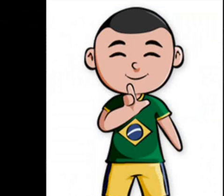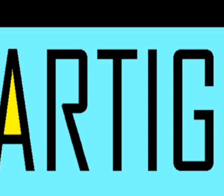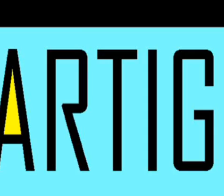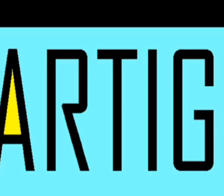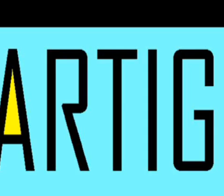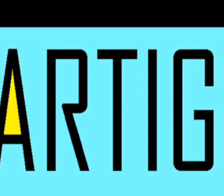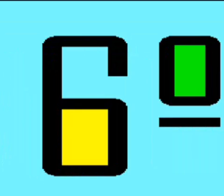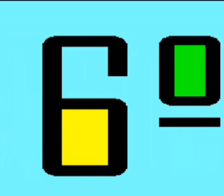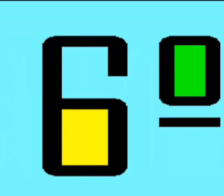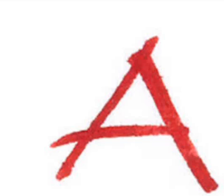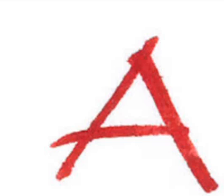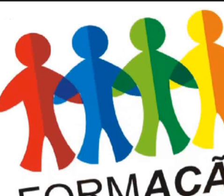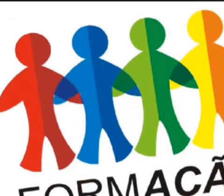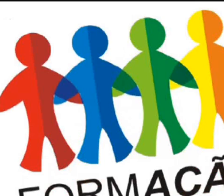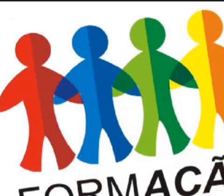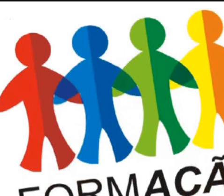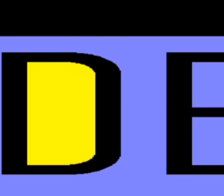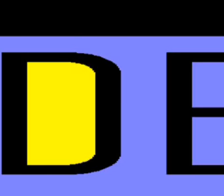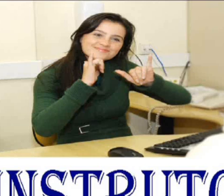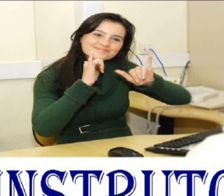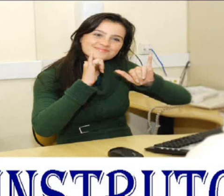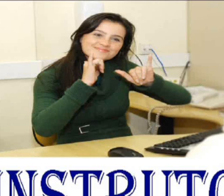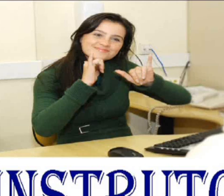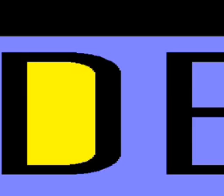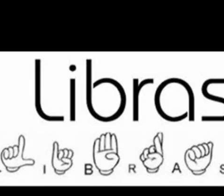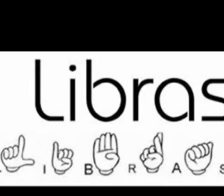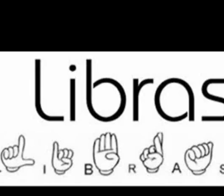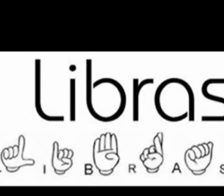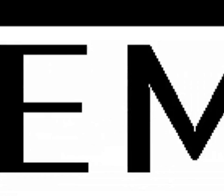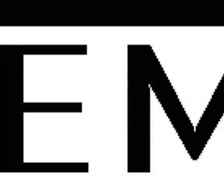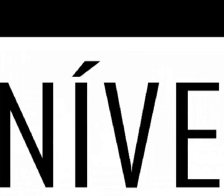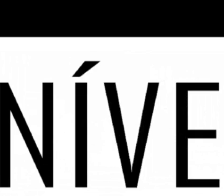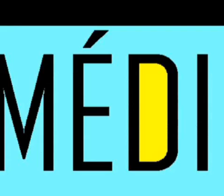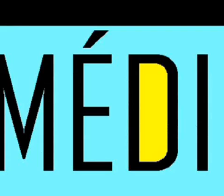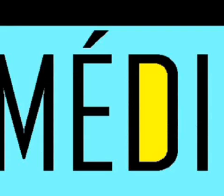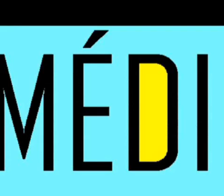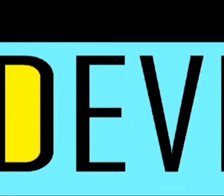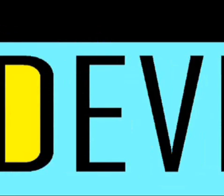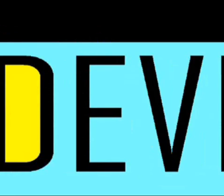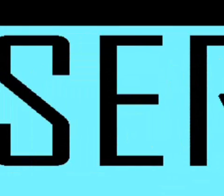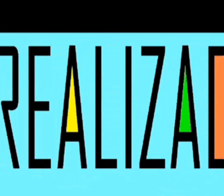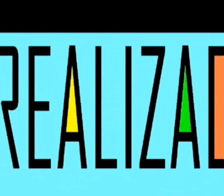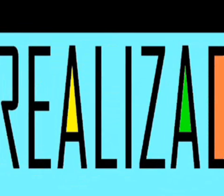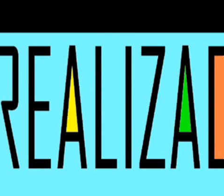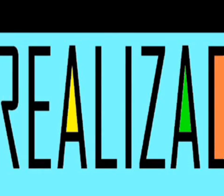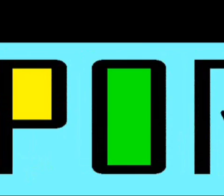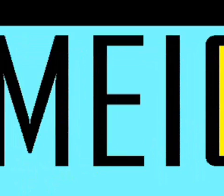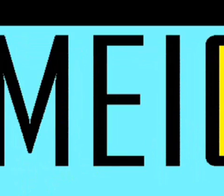Artigo 6º A formação de instrutor de Libras Em nível médio Deve ser realizada por meio